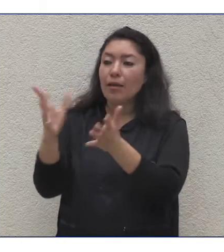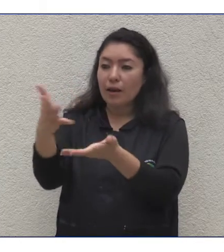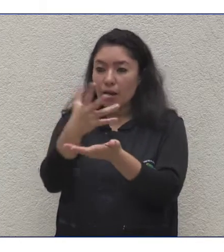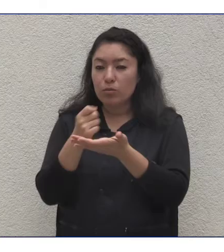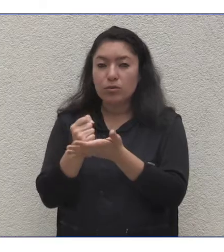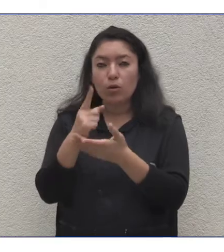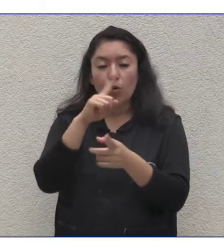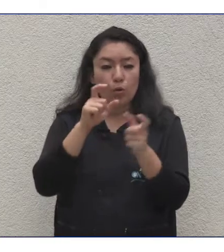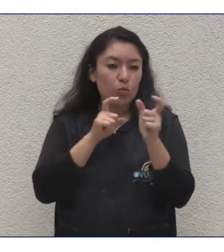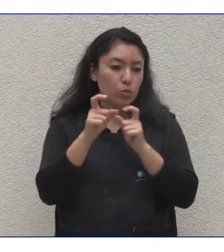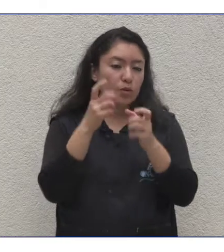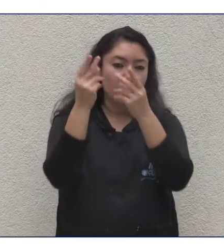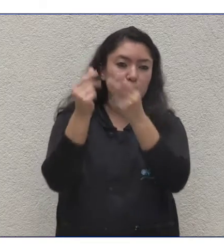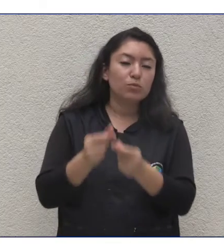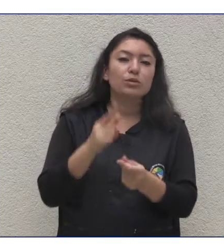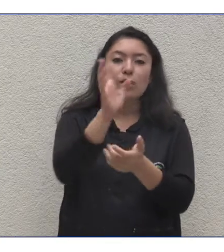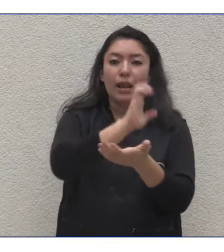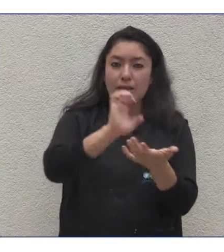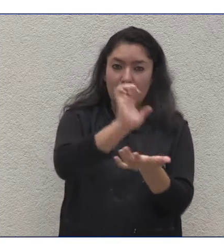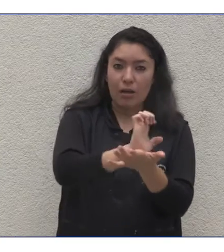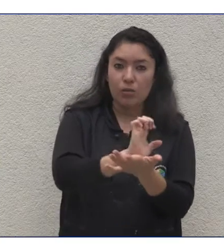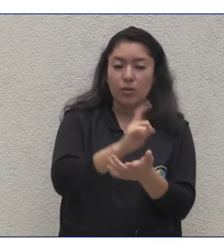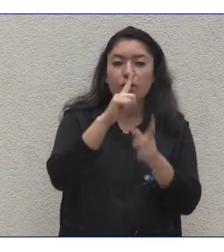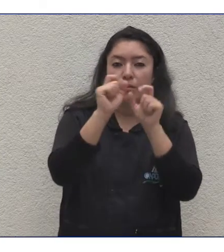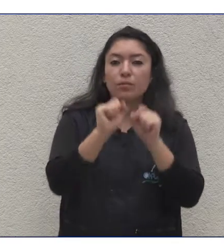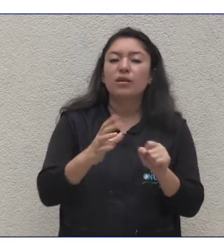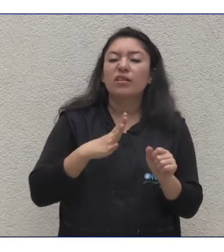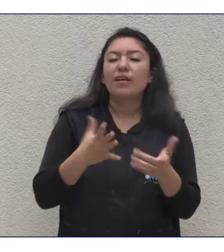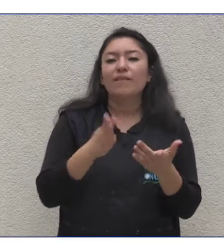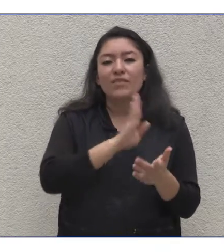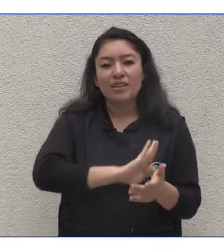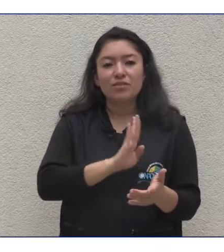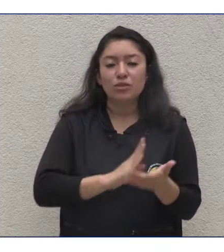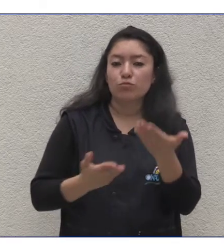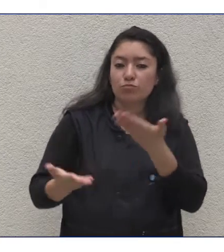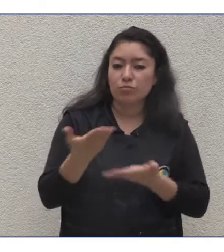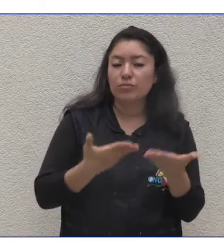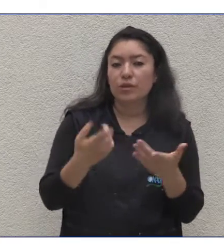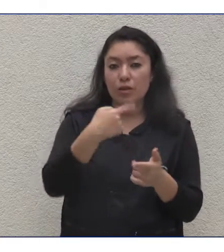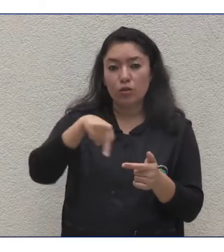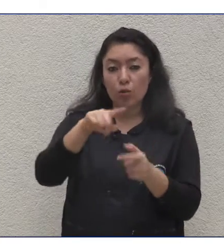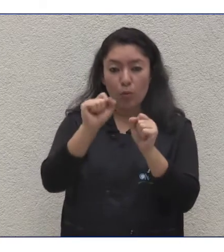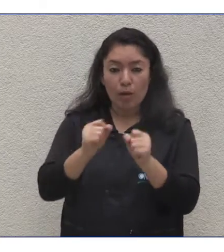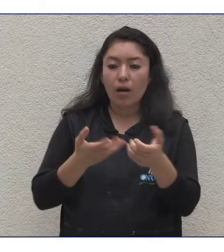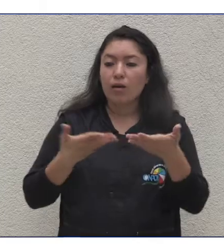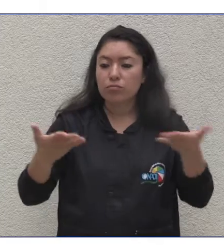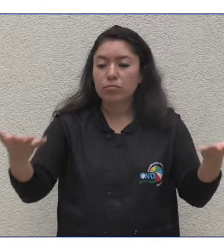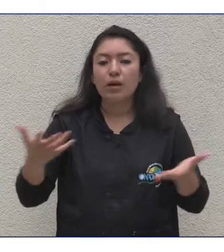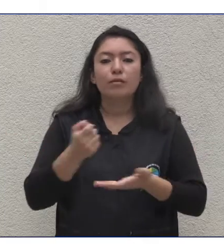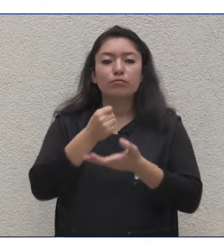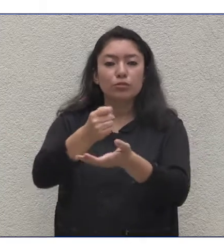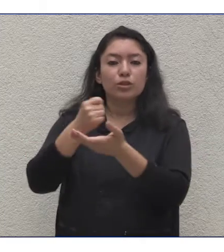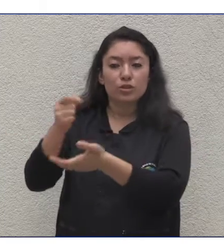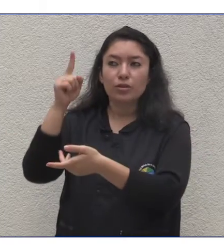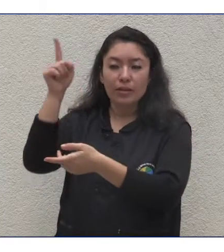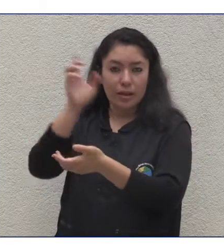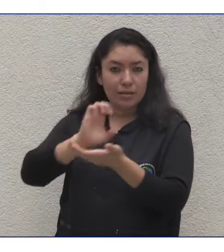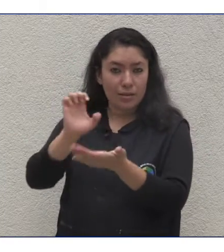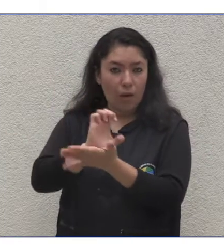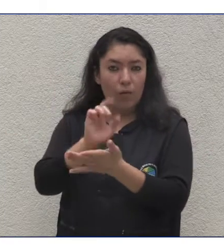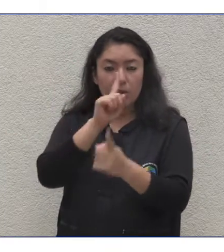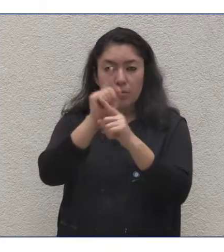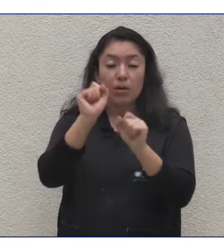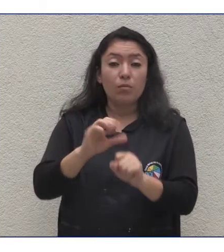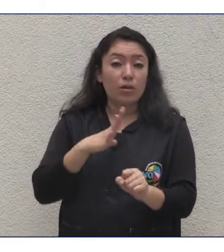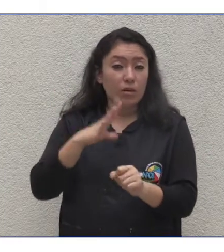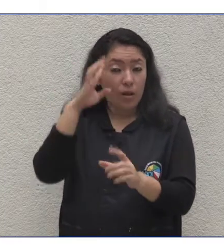recaudación y manejo de fondos para fines públicos y de servicio y beneficio social que reciban aportes o donaciones del Estado, en